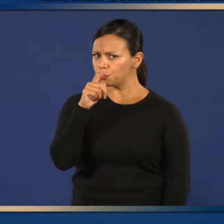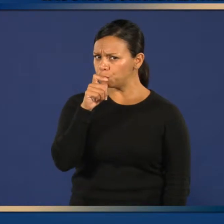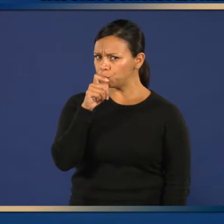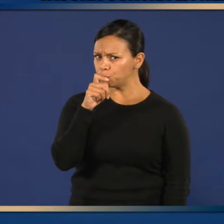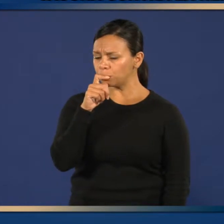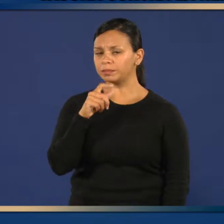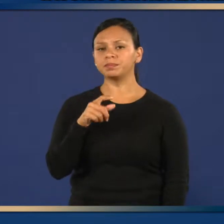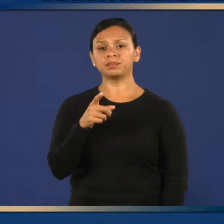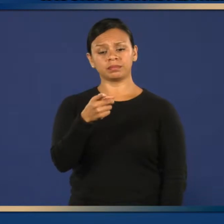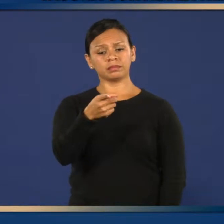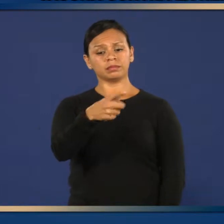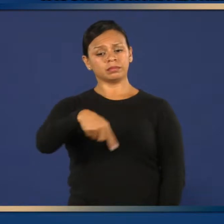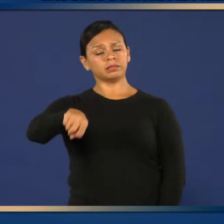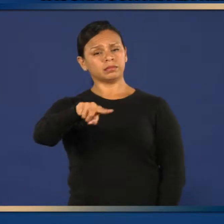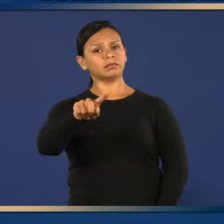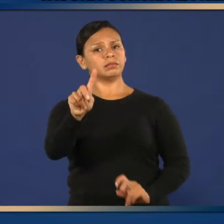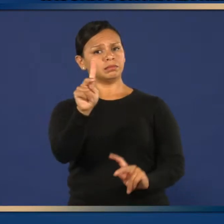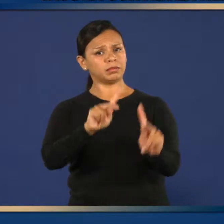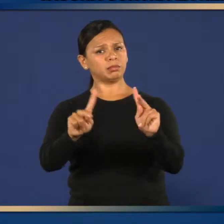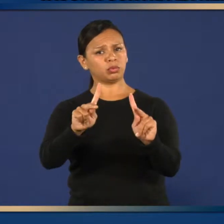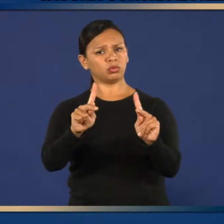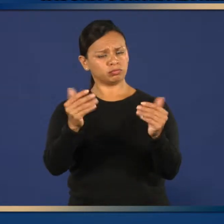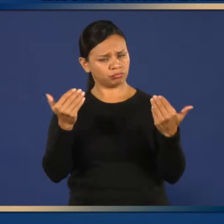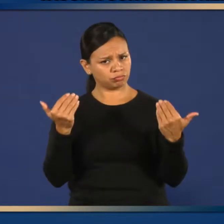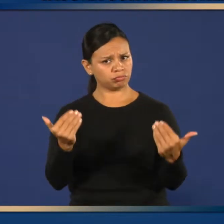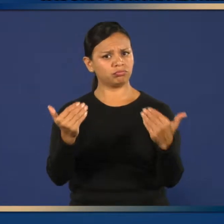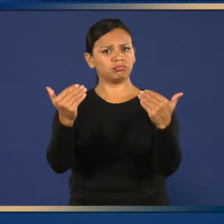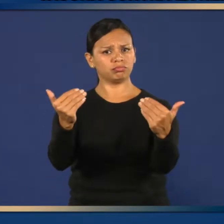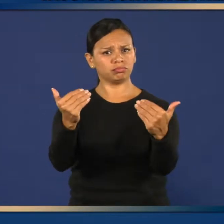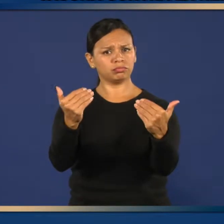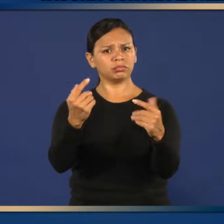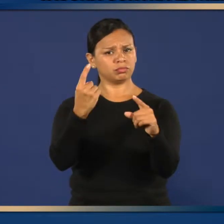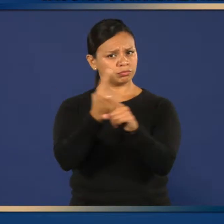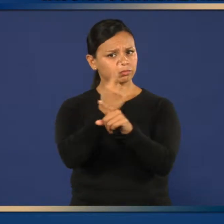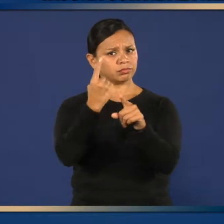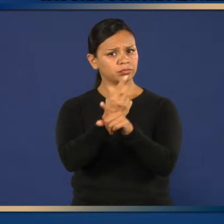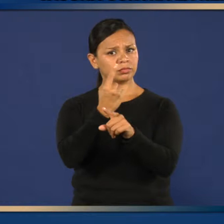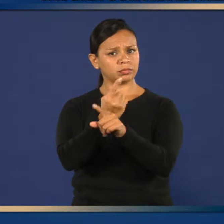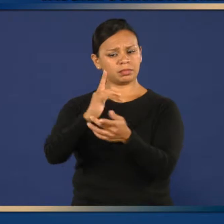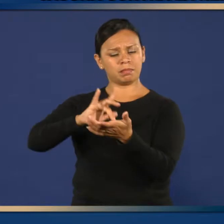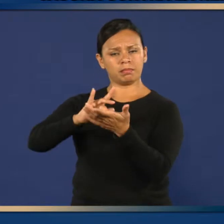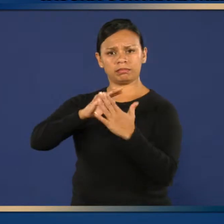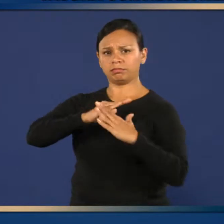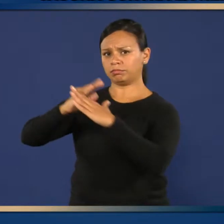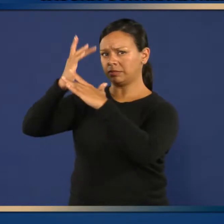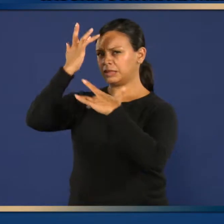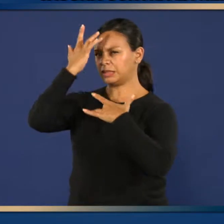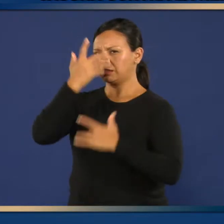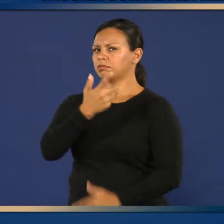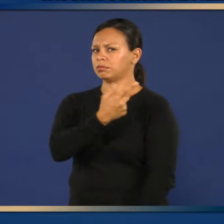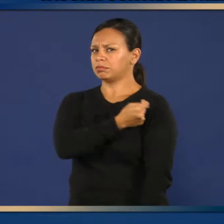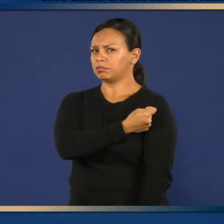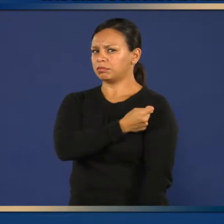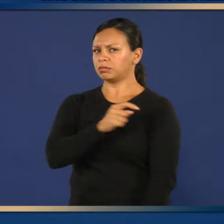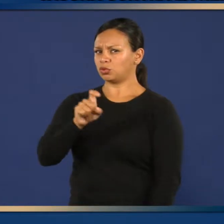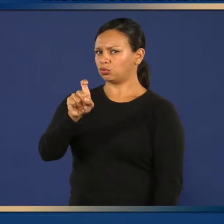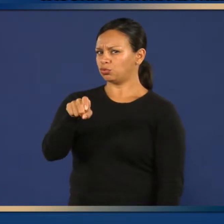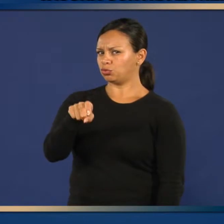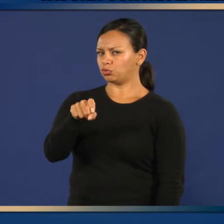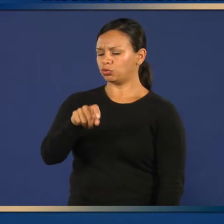tienes algunas personas deben vacunarse contra la hepatitis de manera